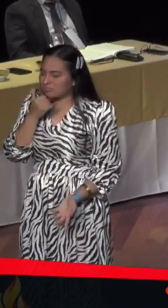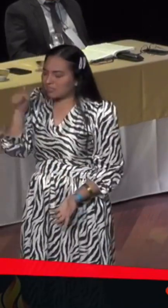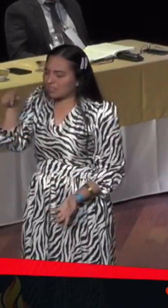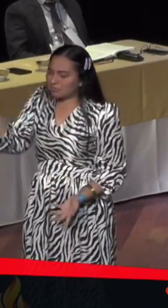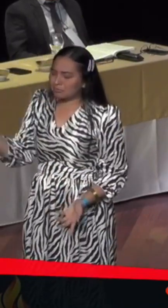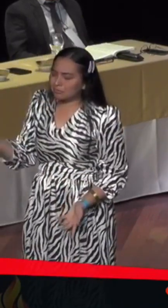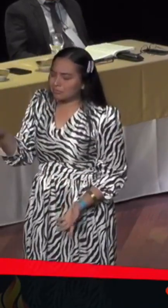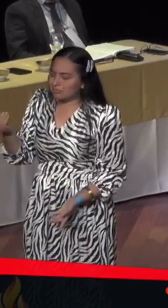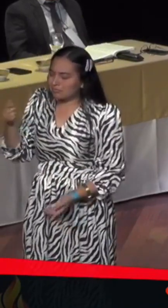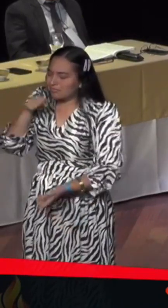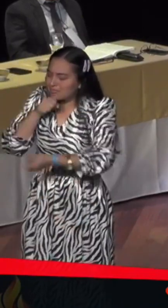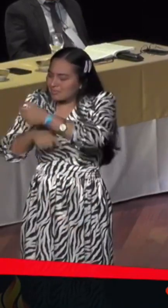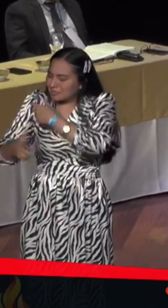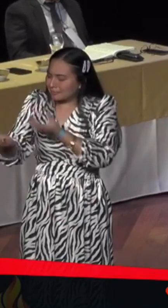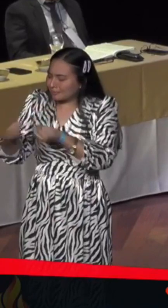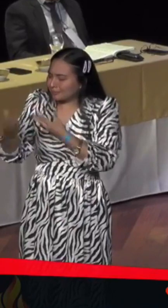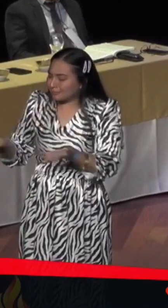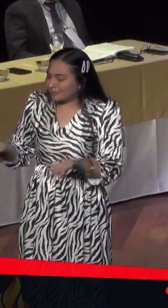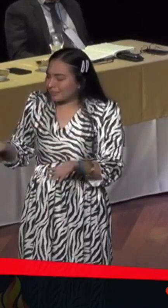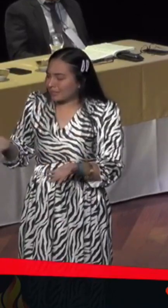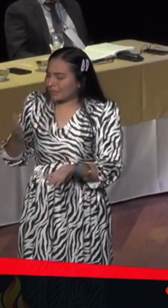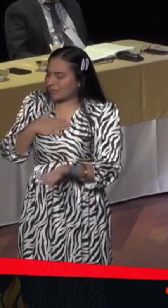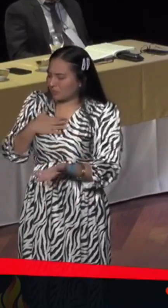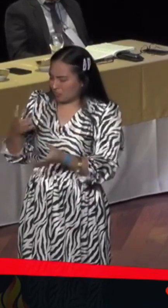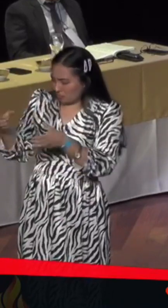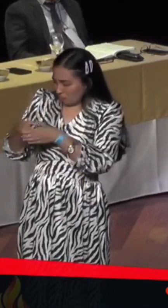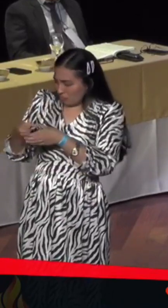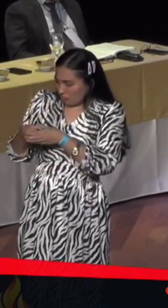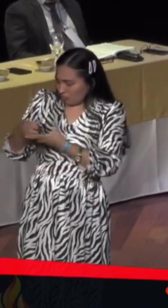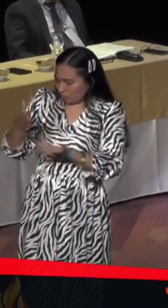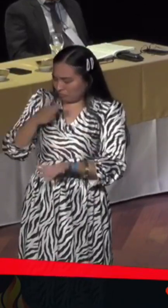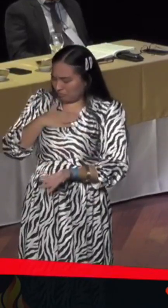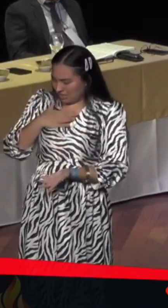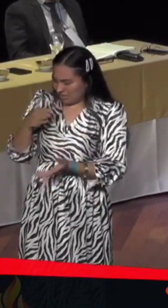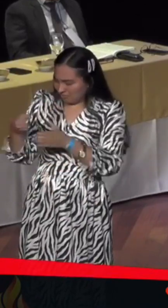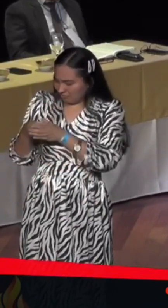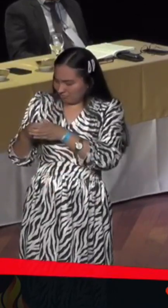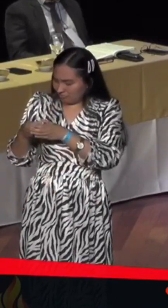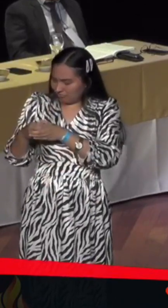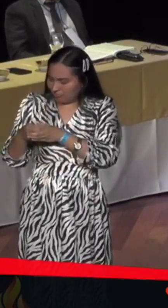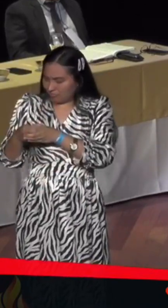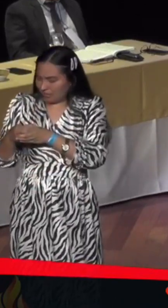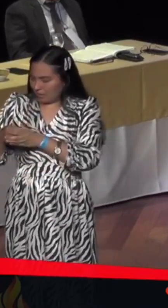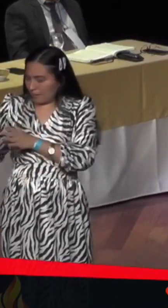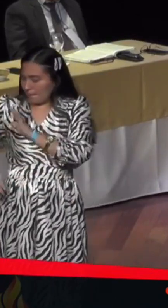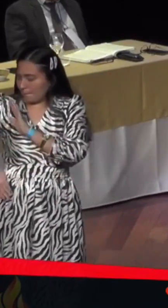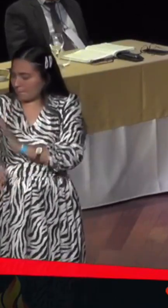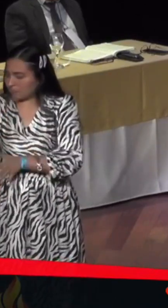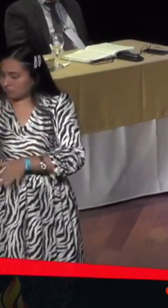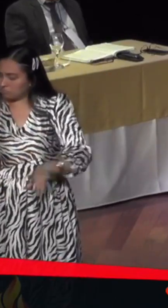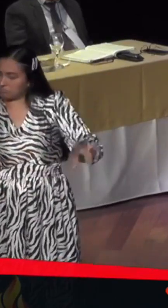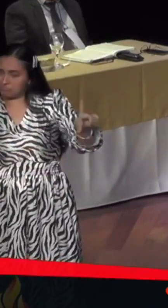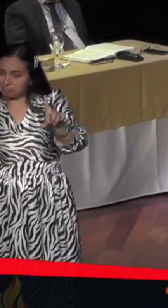allá, hagamos un parche, vámonos para cine.